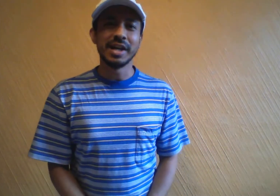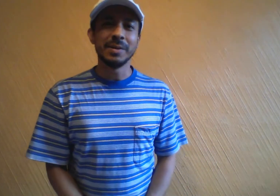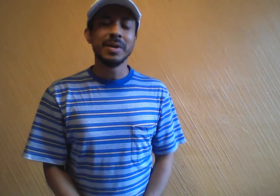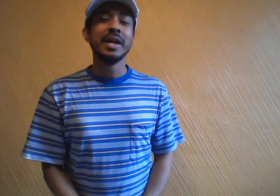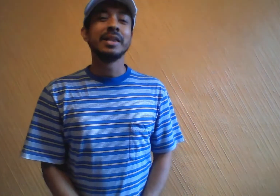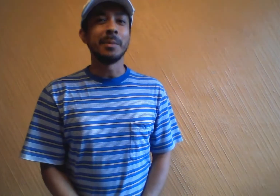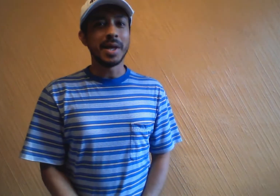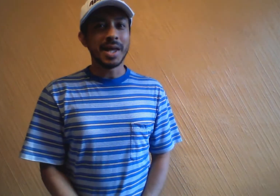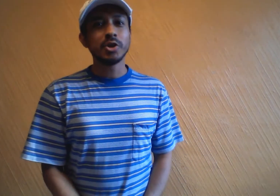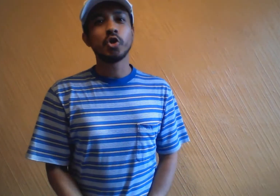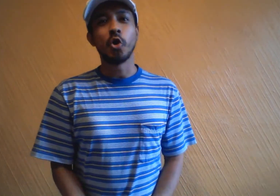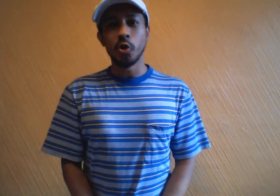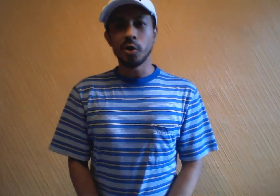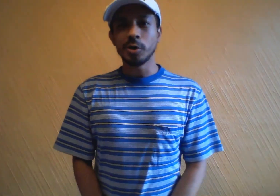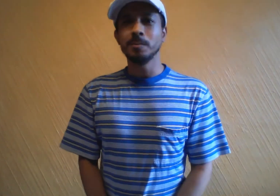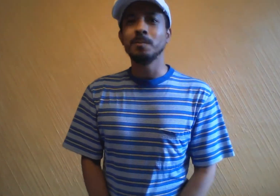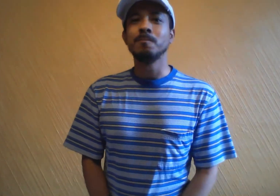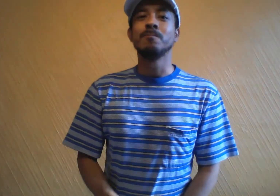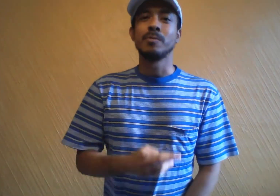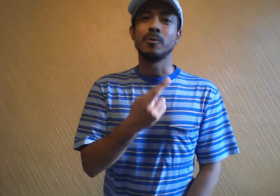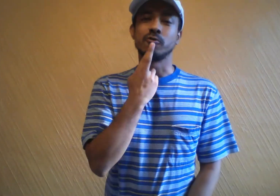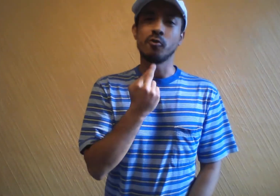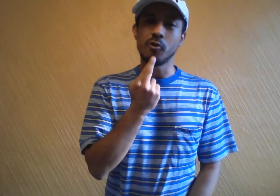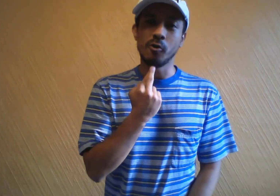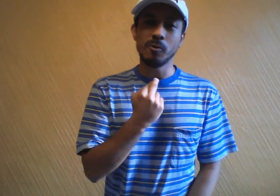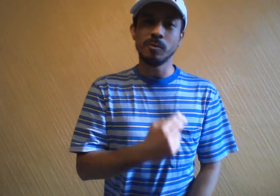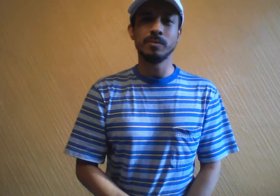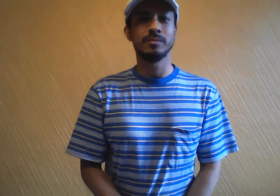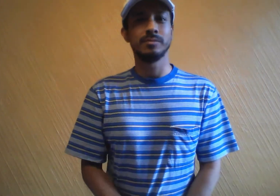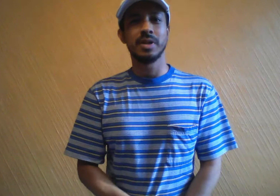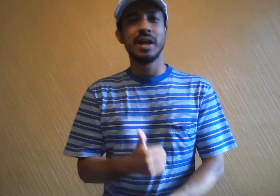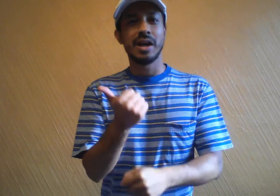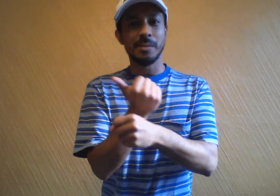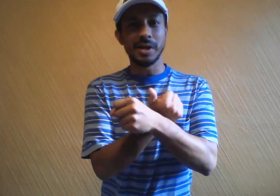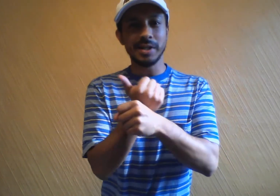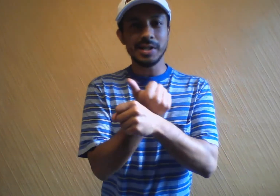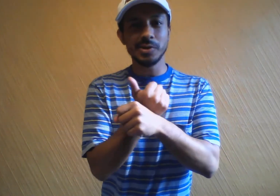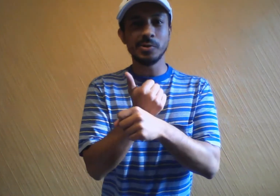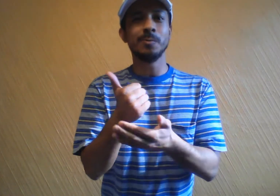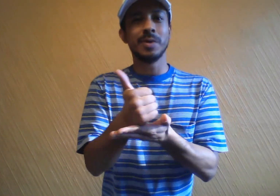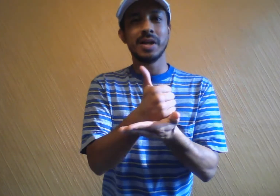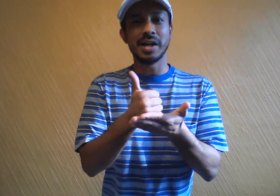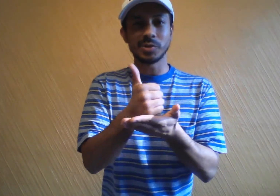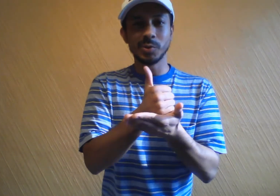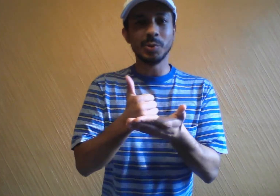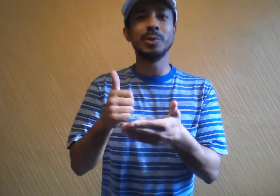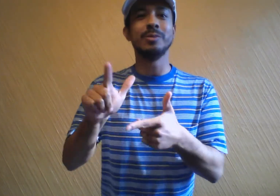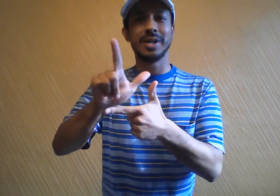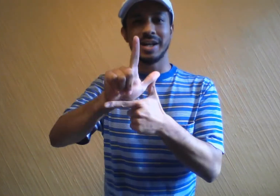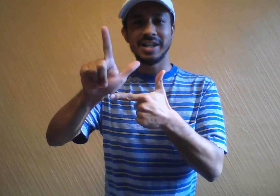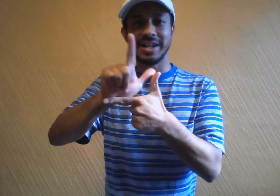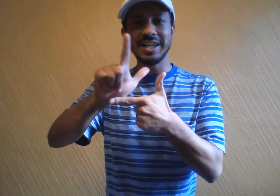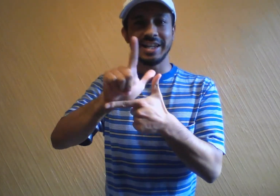Bufanda, también color rojo, amarillo, azul,